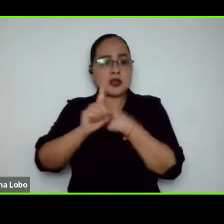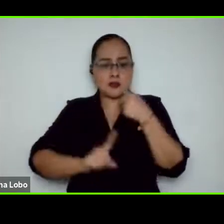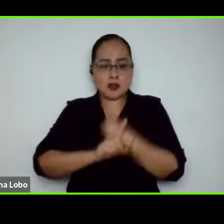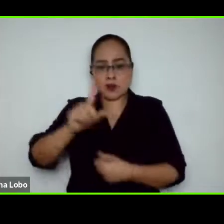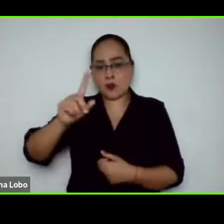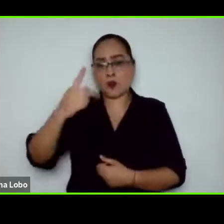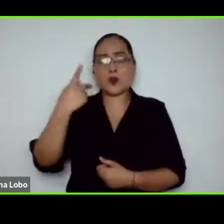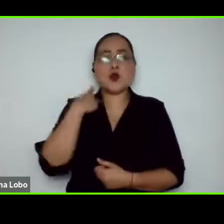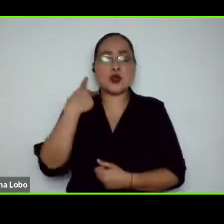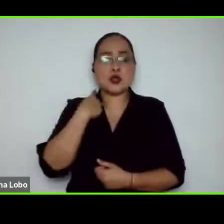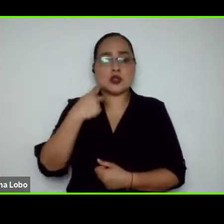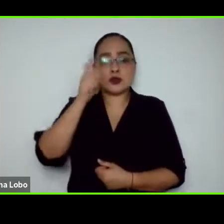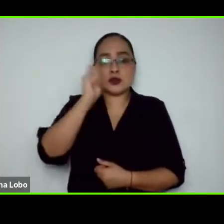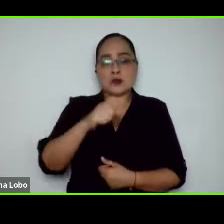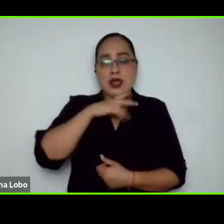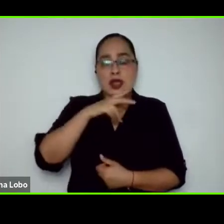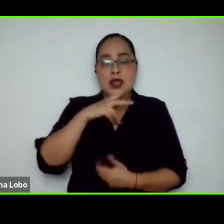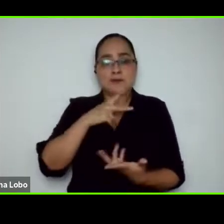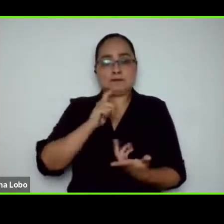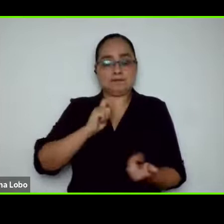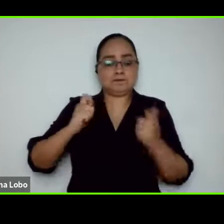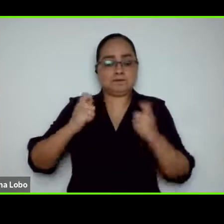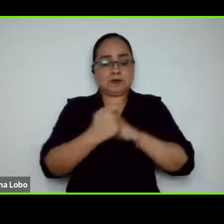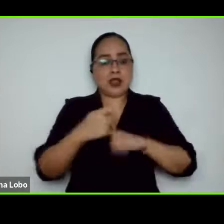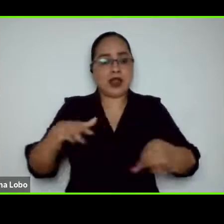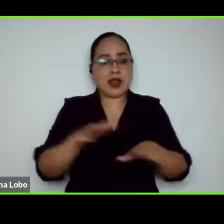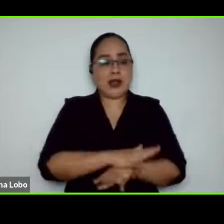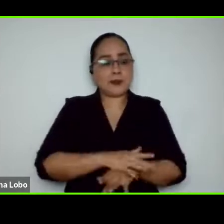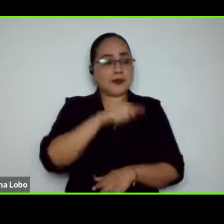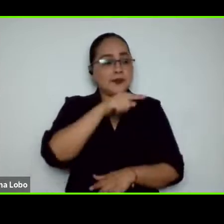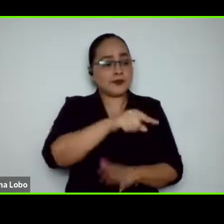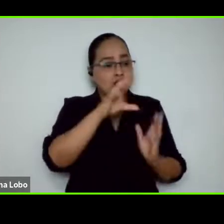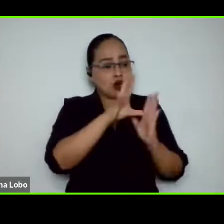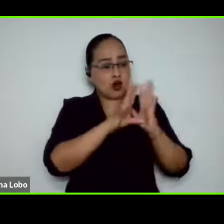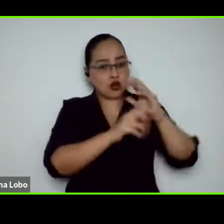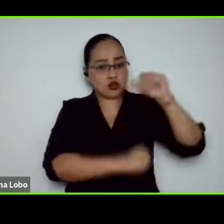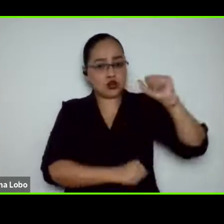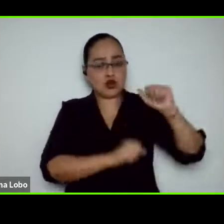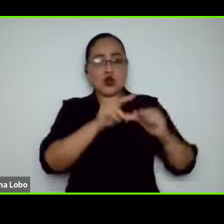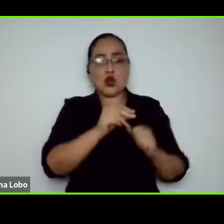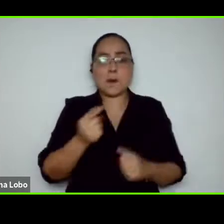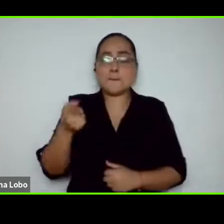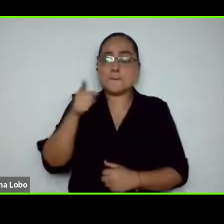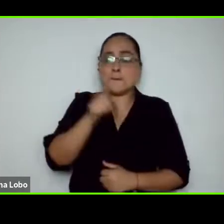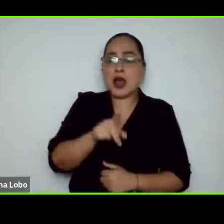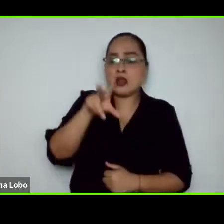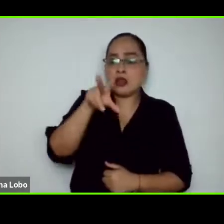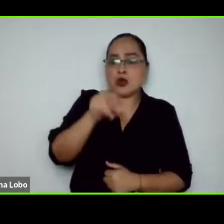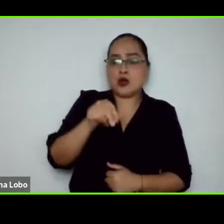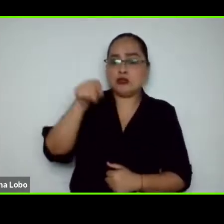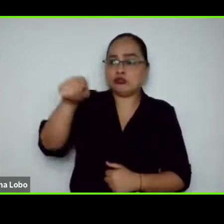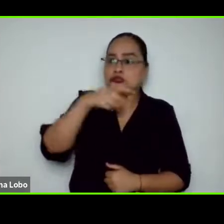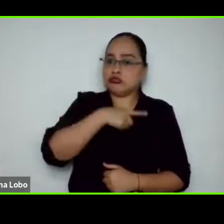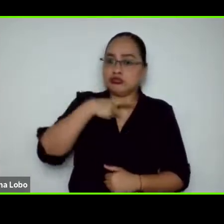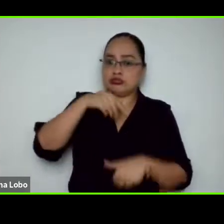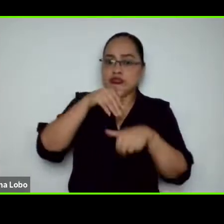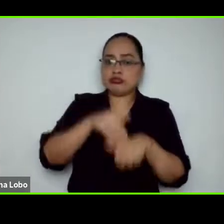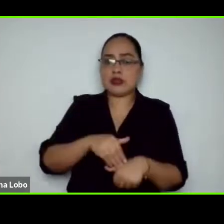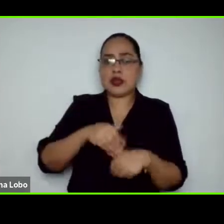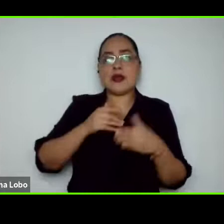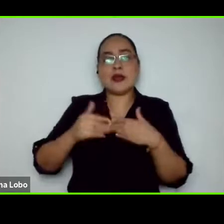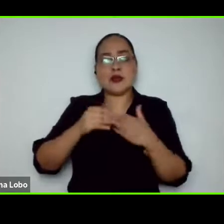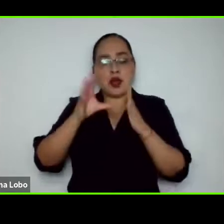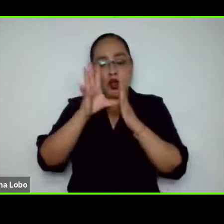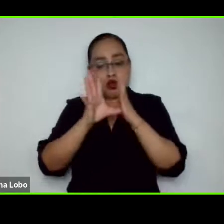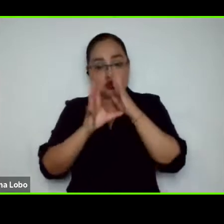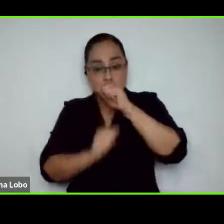cambio de concepción de una constitución no jurídica, no vinculante, a una constitución suprema